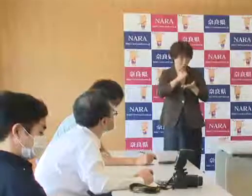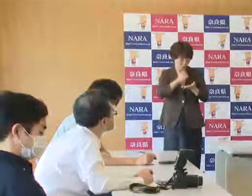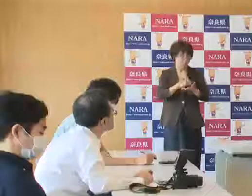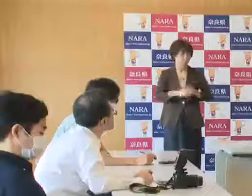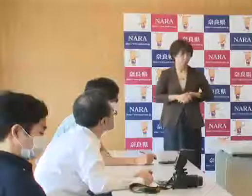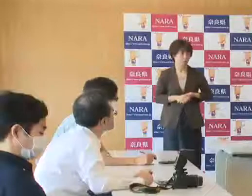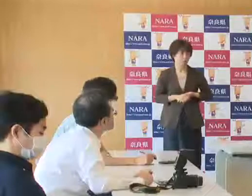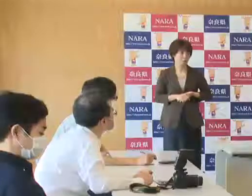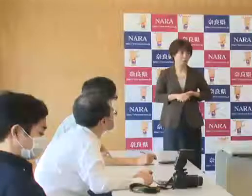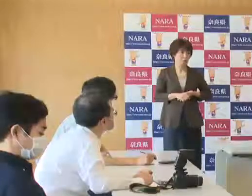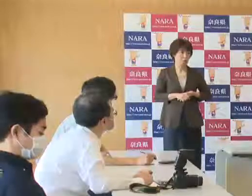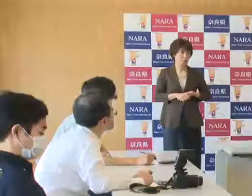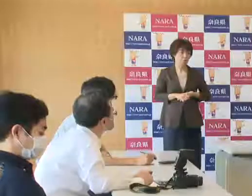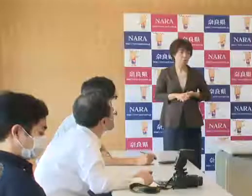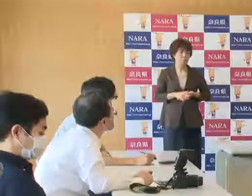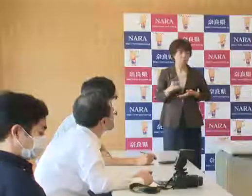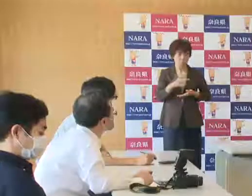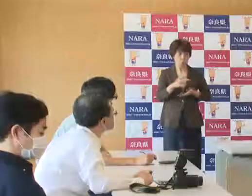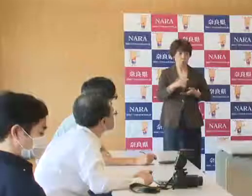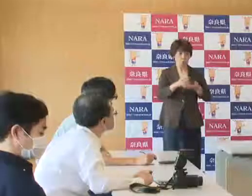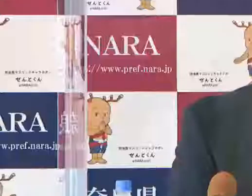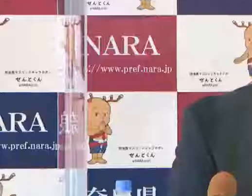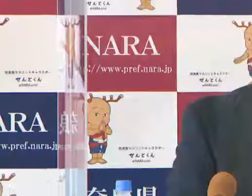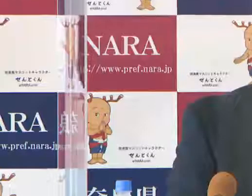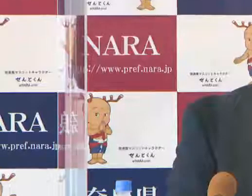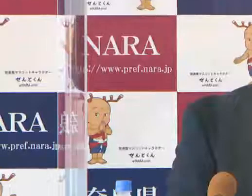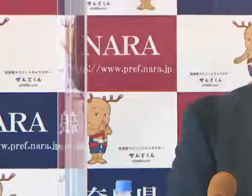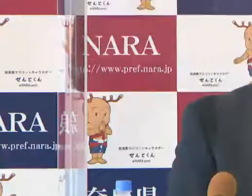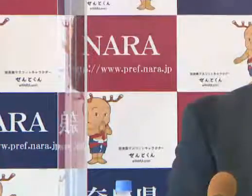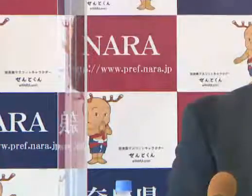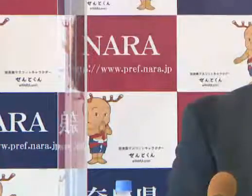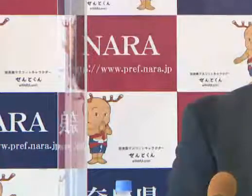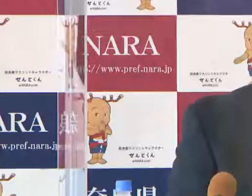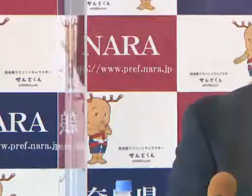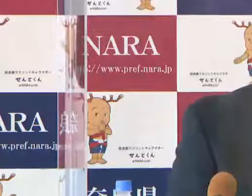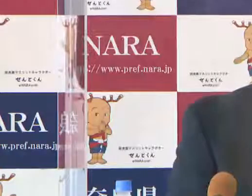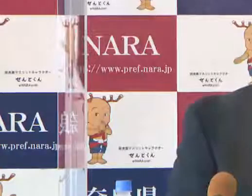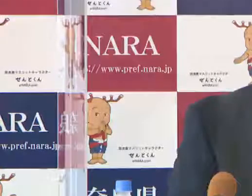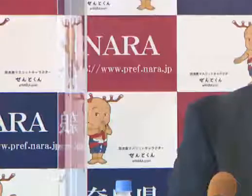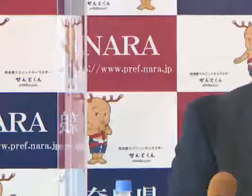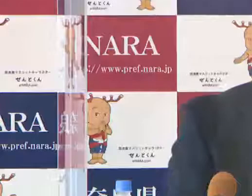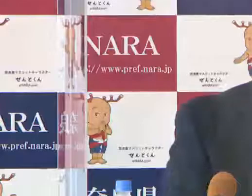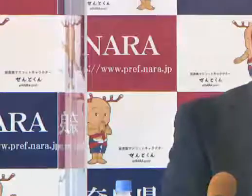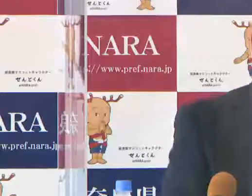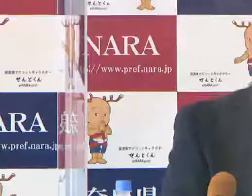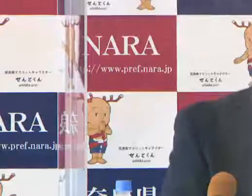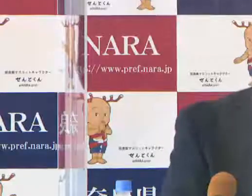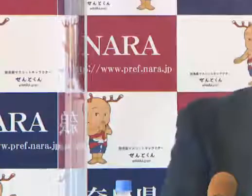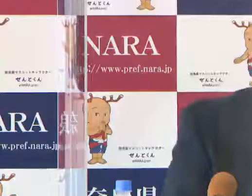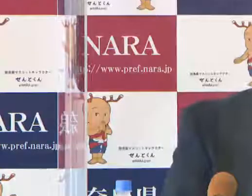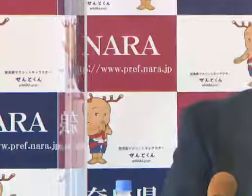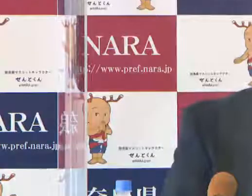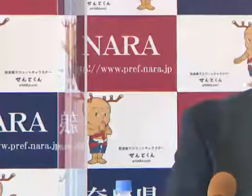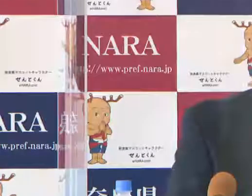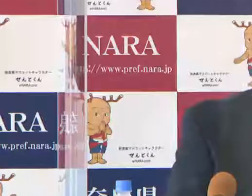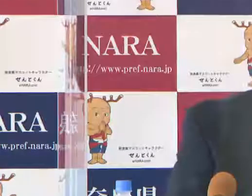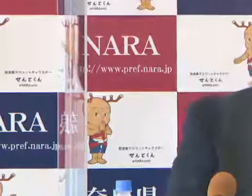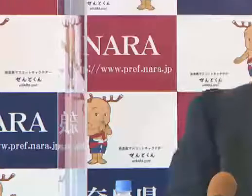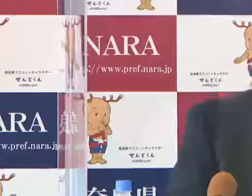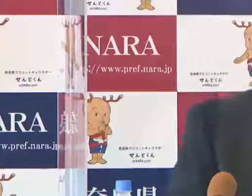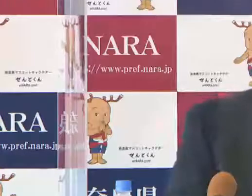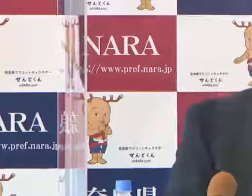このガイドラインは市町村によって避難所の感染症対策にばらつきがあることを受け、県が作成したものです